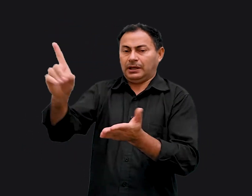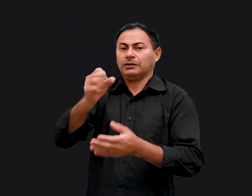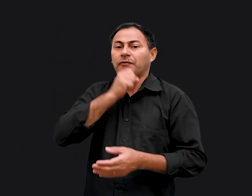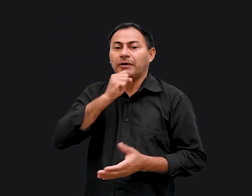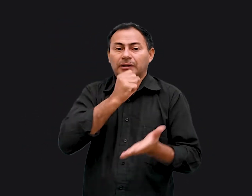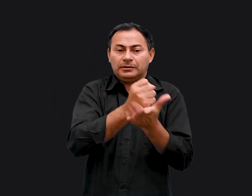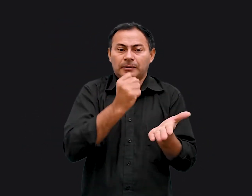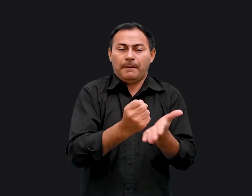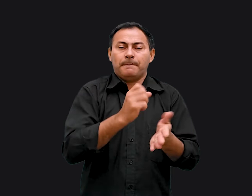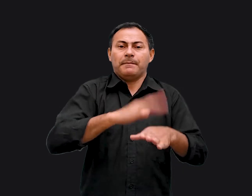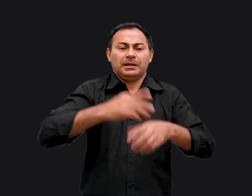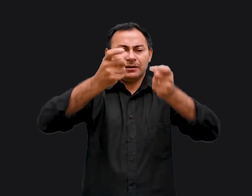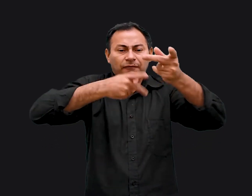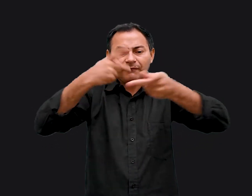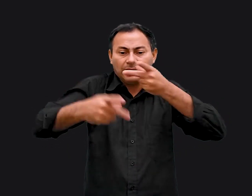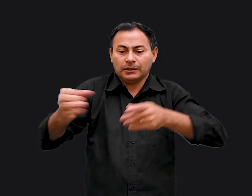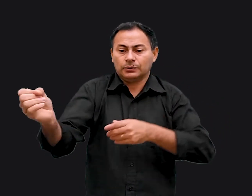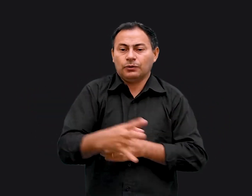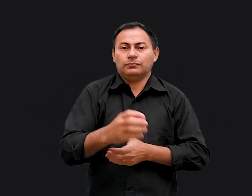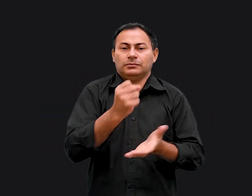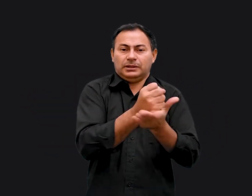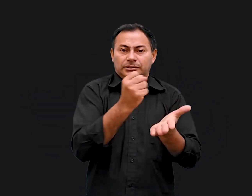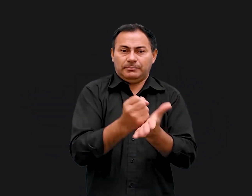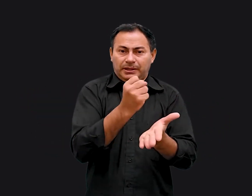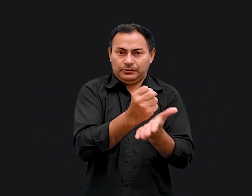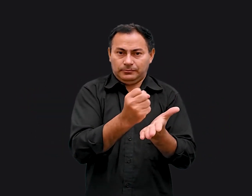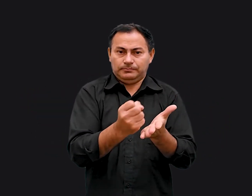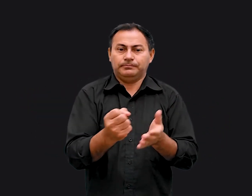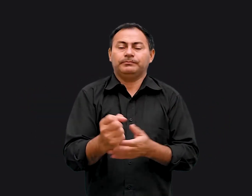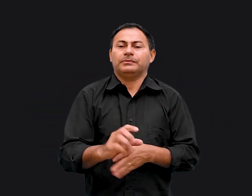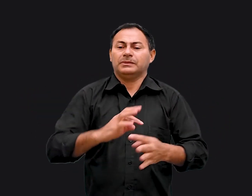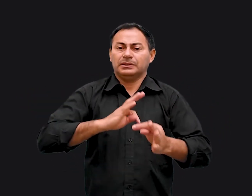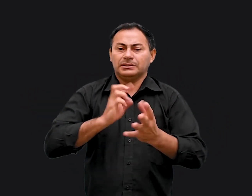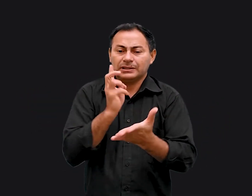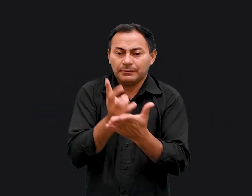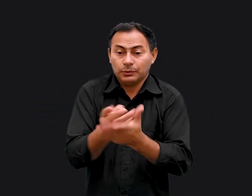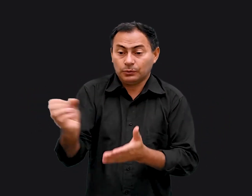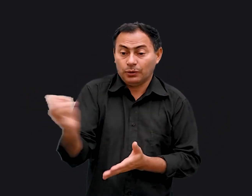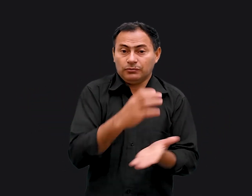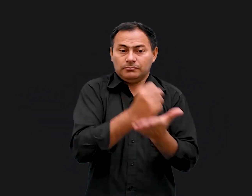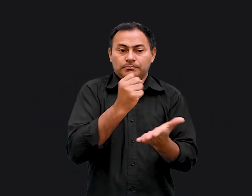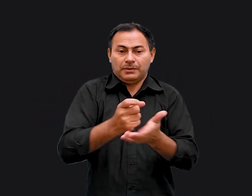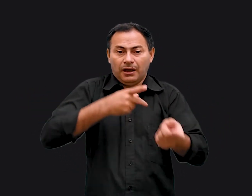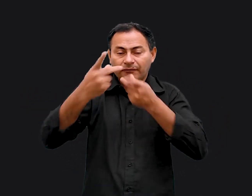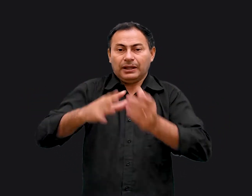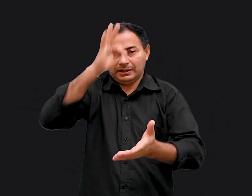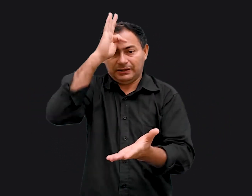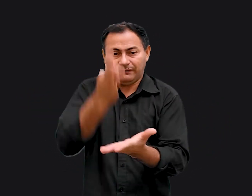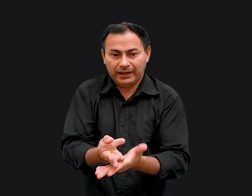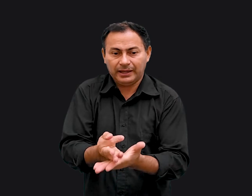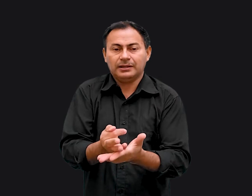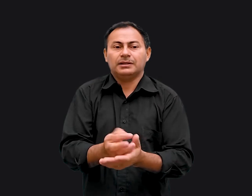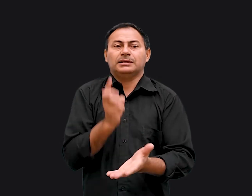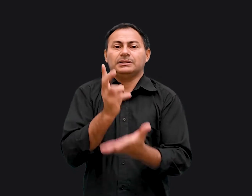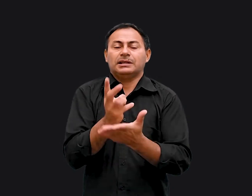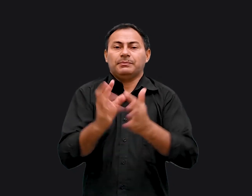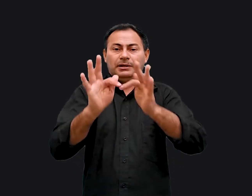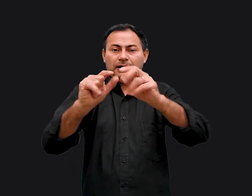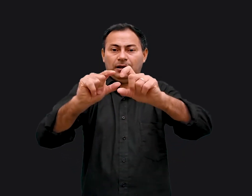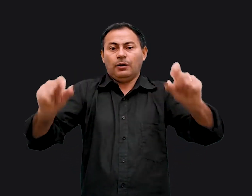Velho Testamento mais mencionado no Novo Testamento. Todas as vezes que o Novo Testamento quer nos falar de fé, há sempre uma frase ou